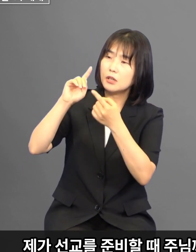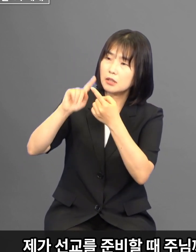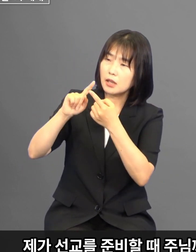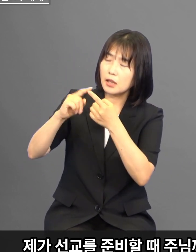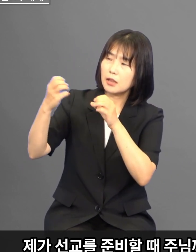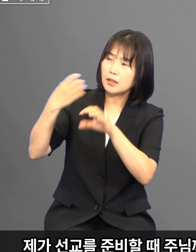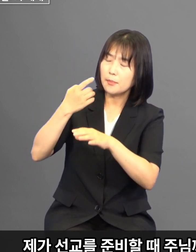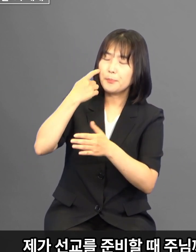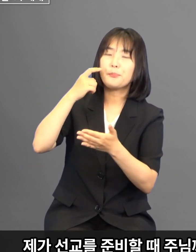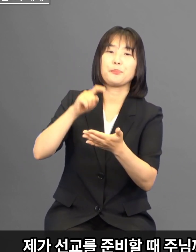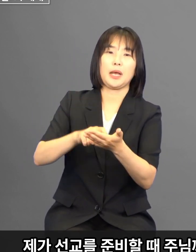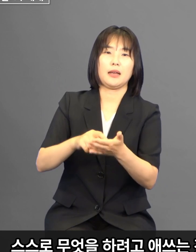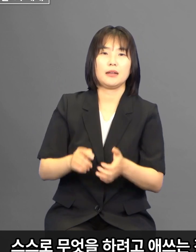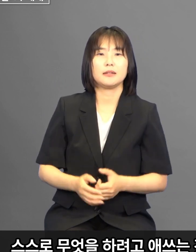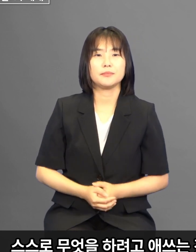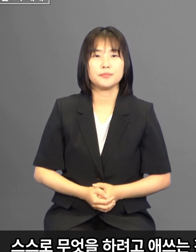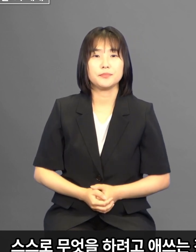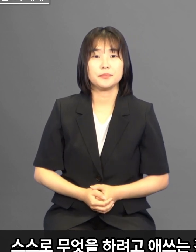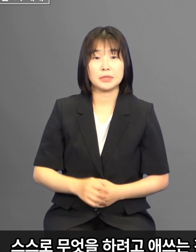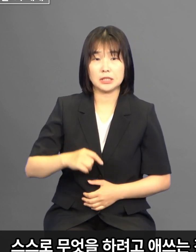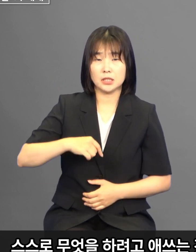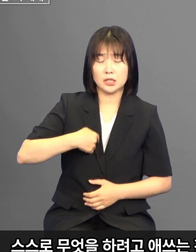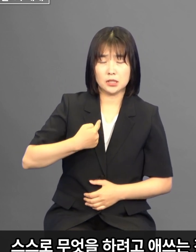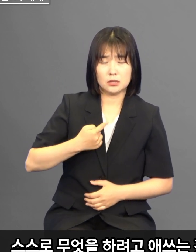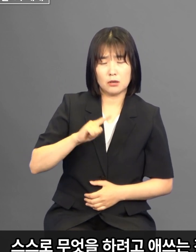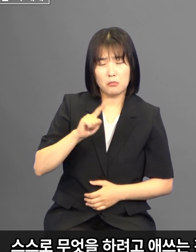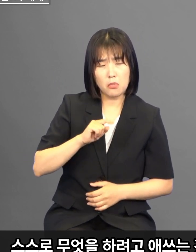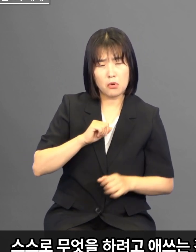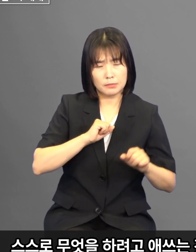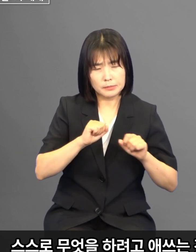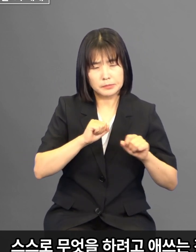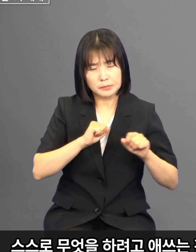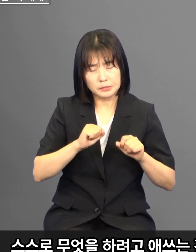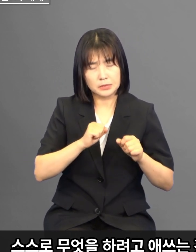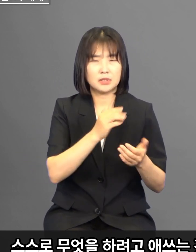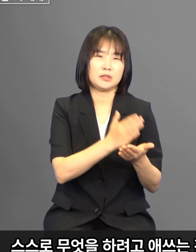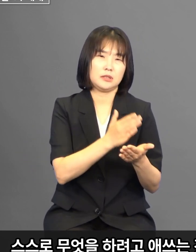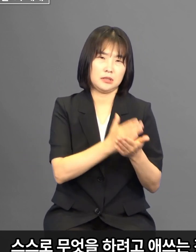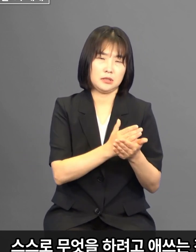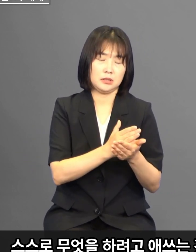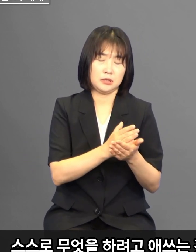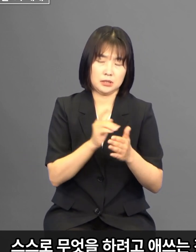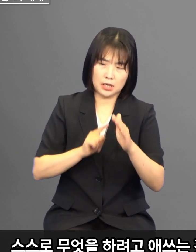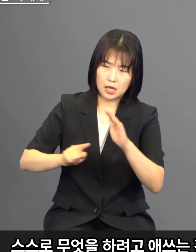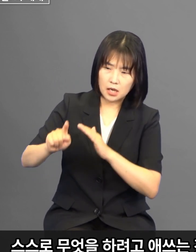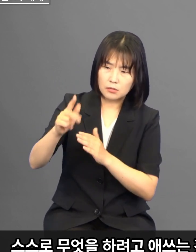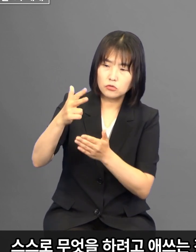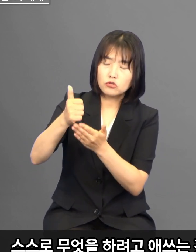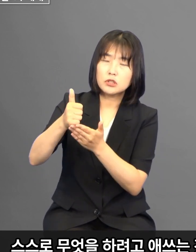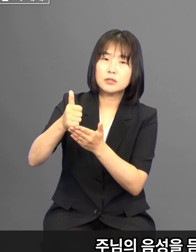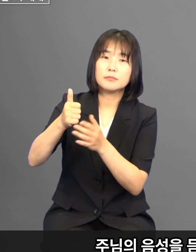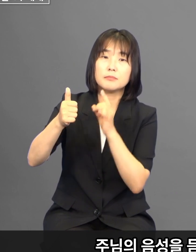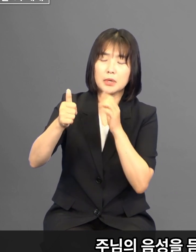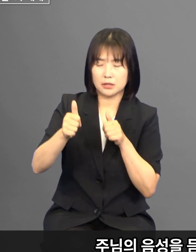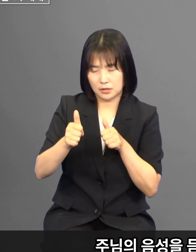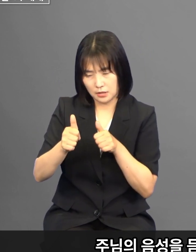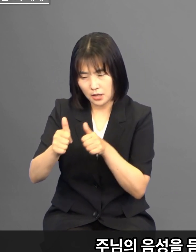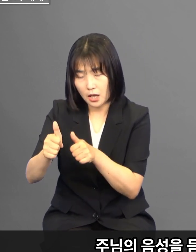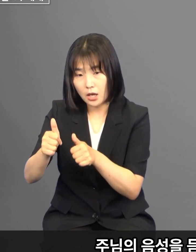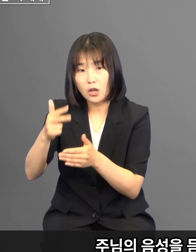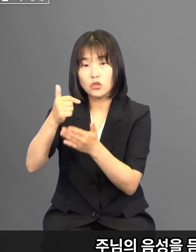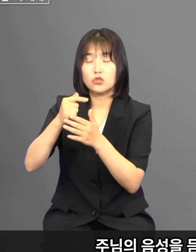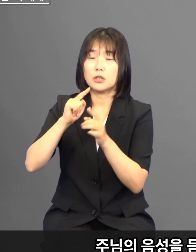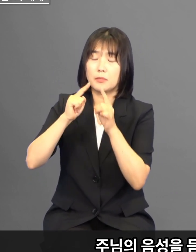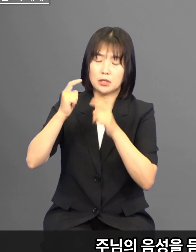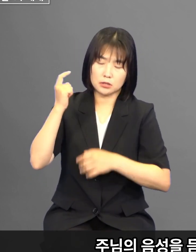있었습니다. 스스로 무엇을 하려고 애쓰는 것보다도 먼저 앞에 계신 주님만 따라가고 주님의 음성을